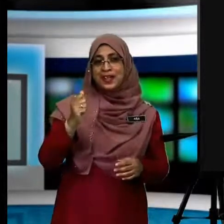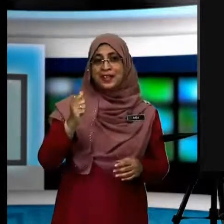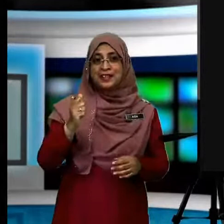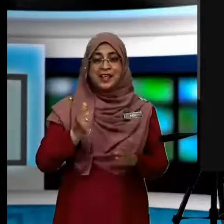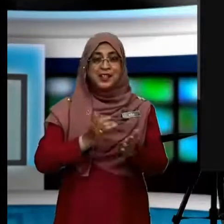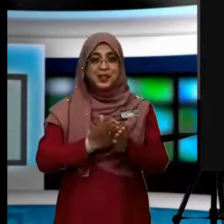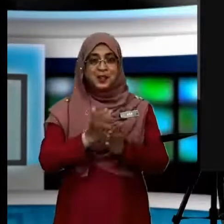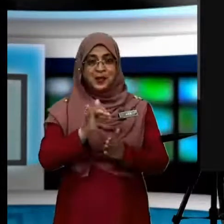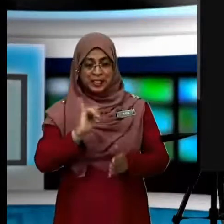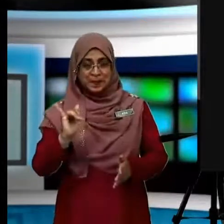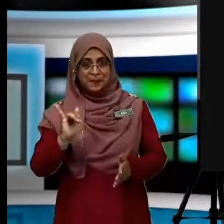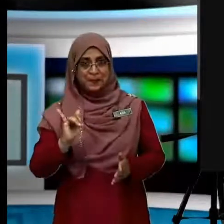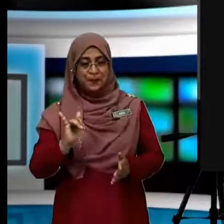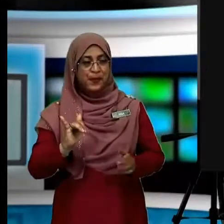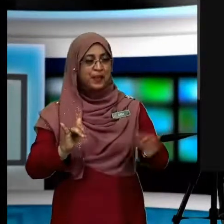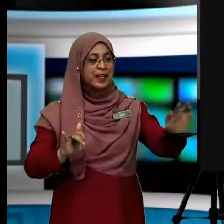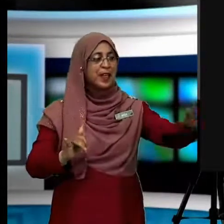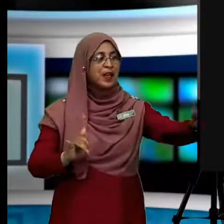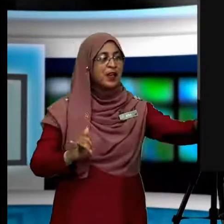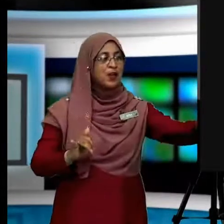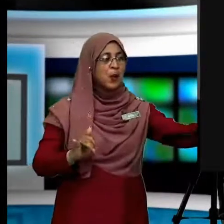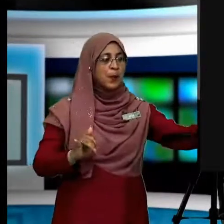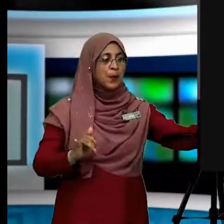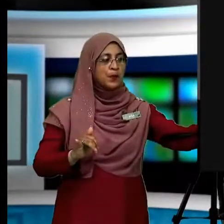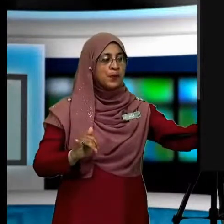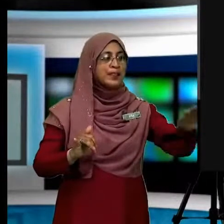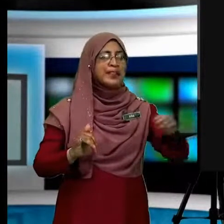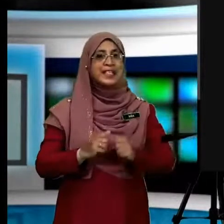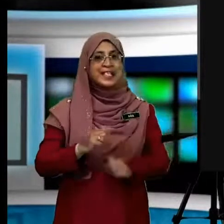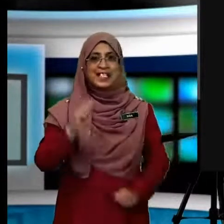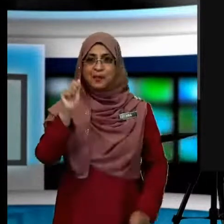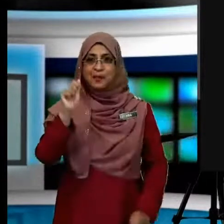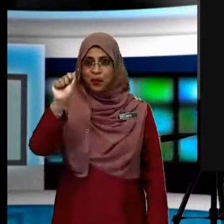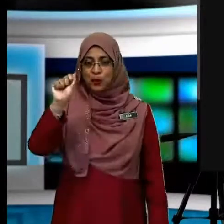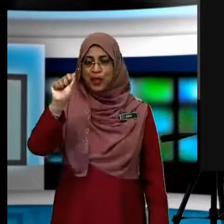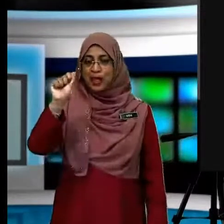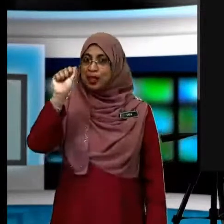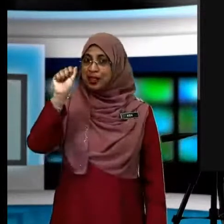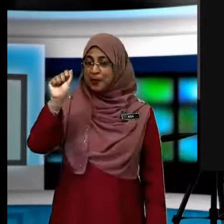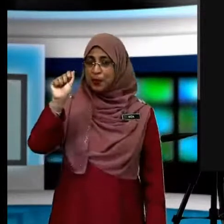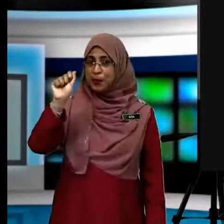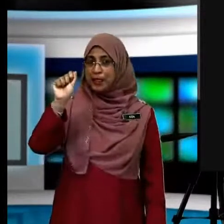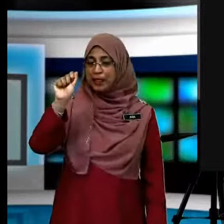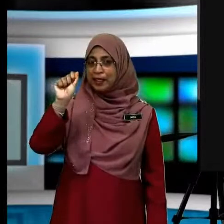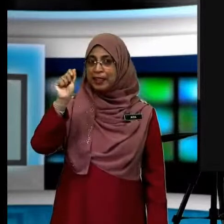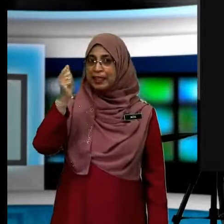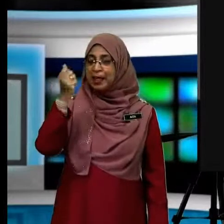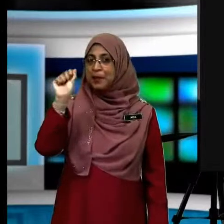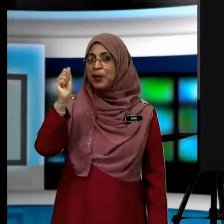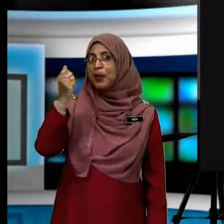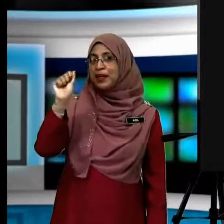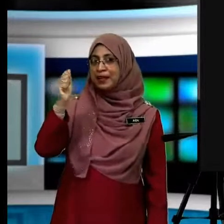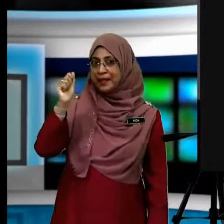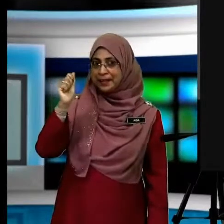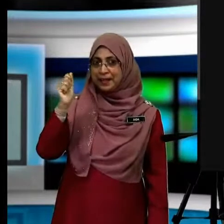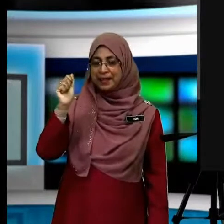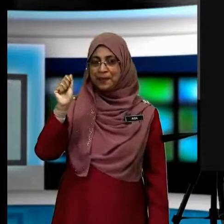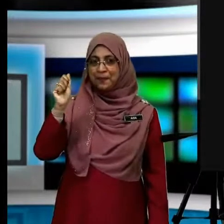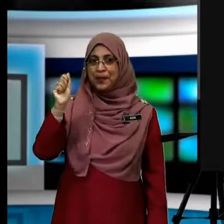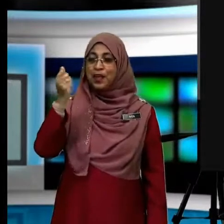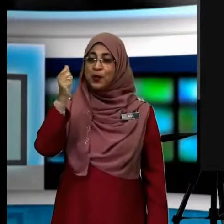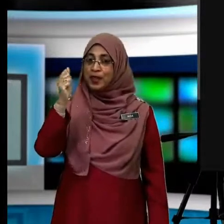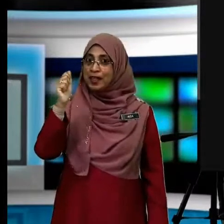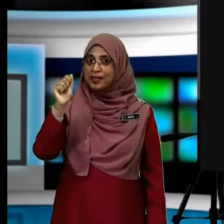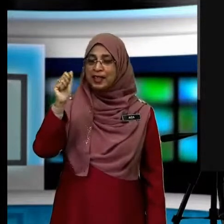pakai nomor 10 seperti wuih tetapi goyang Kendari goyang centangan